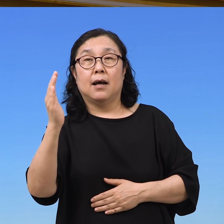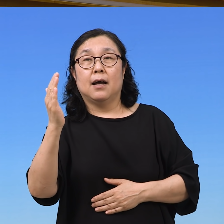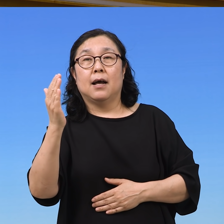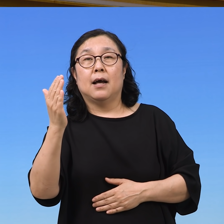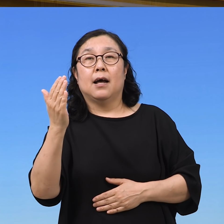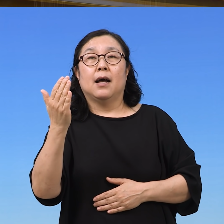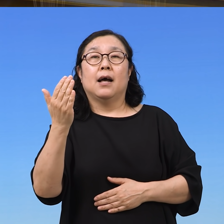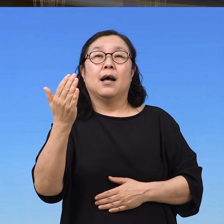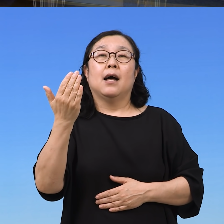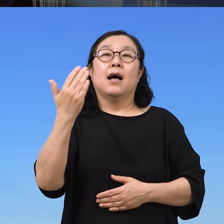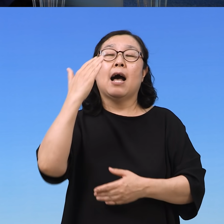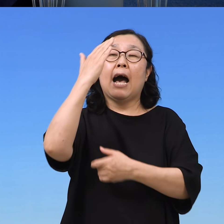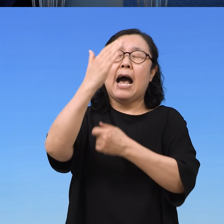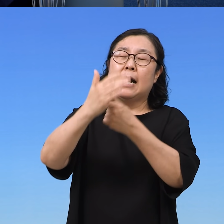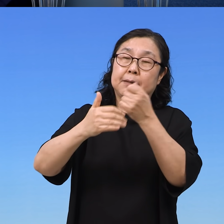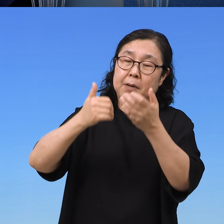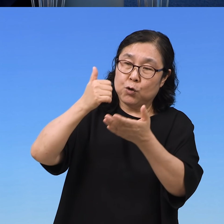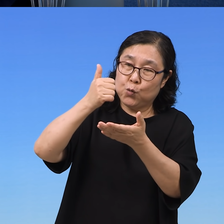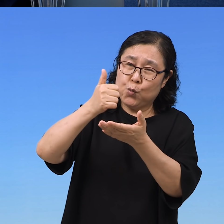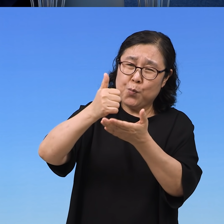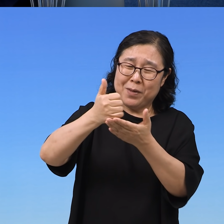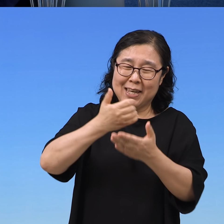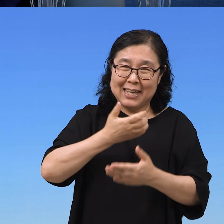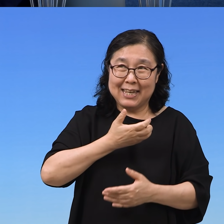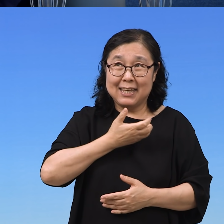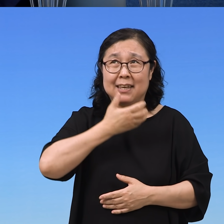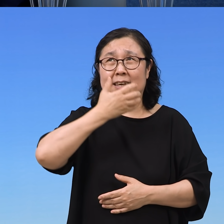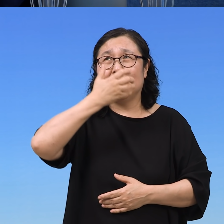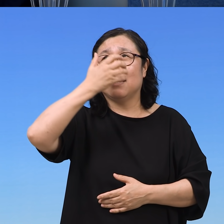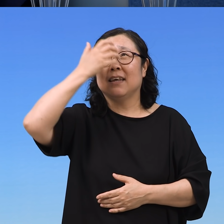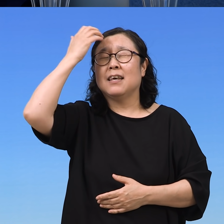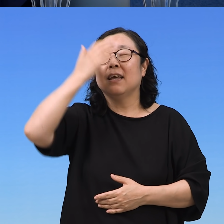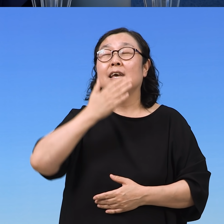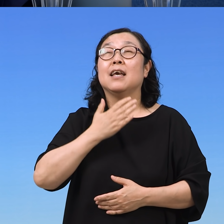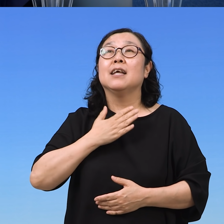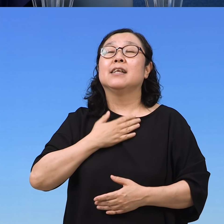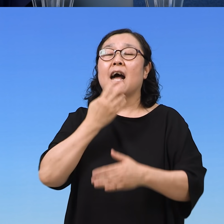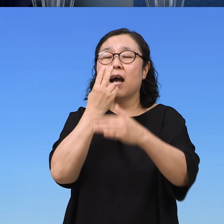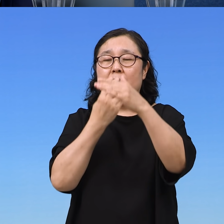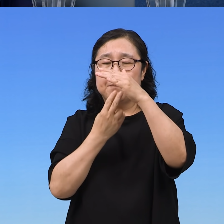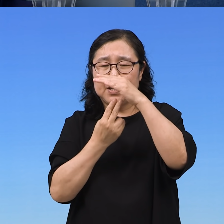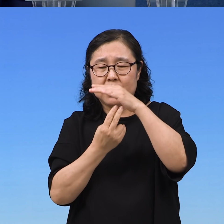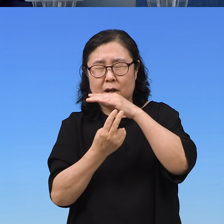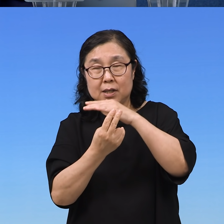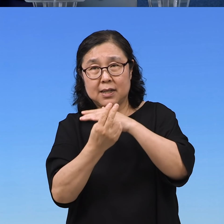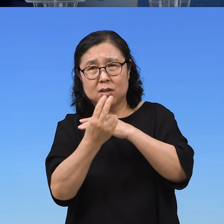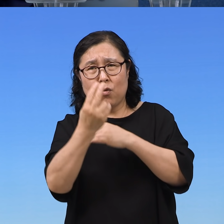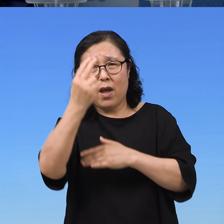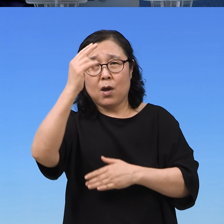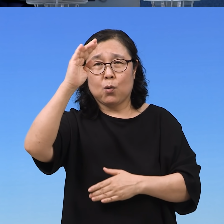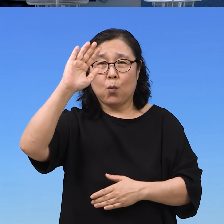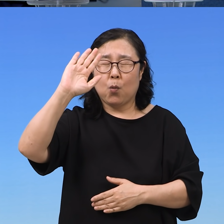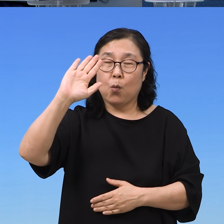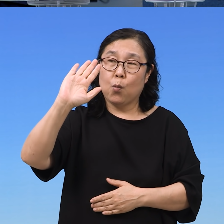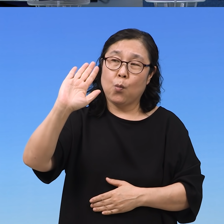이렇게 한번 선포하기 원합니다. 하나님의 꿈이 나의 비전이 되고,